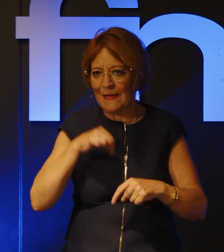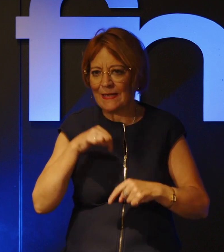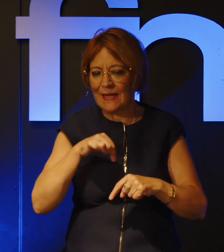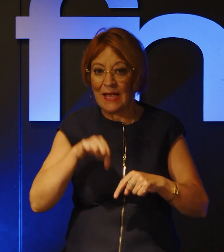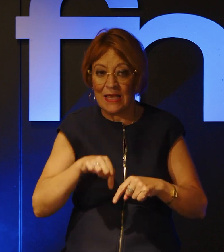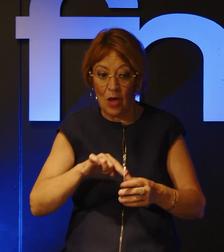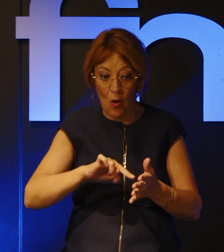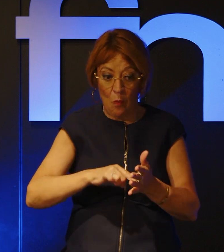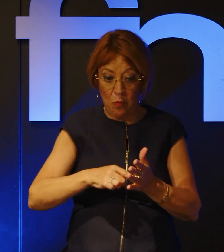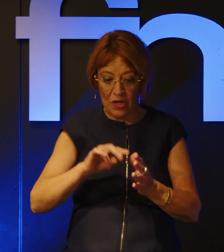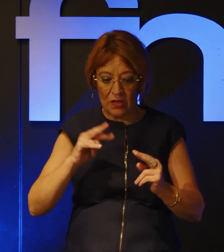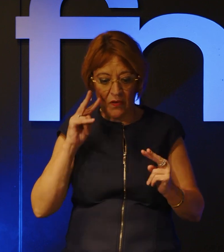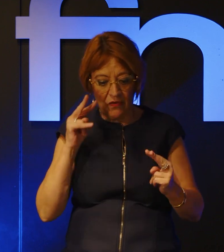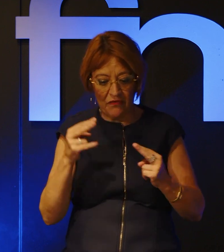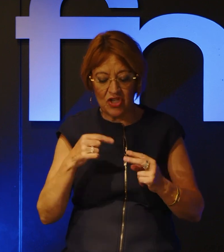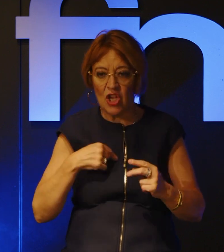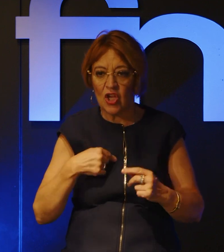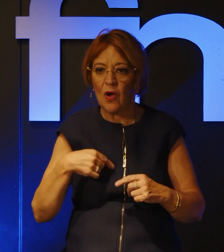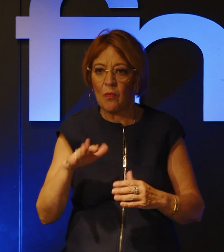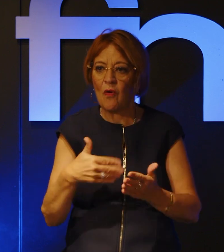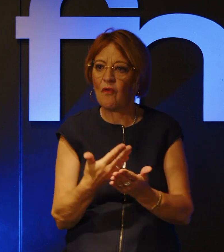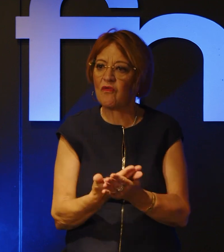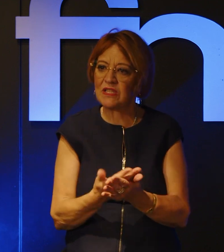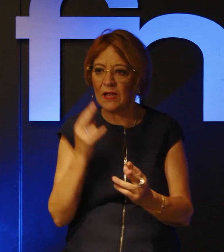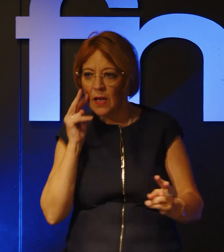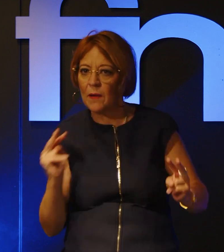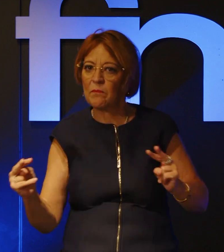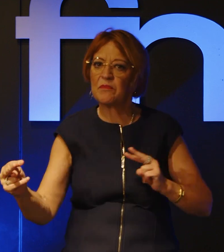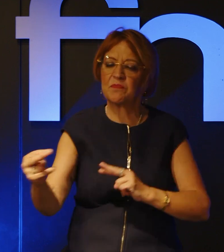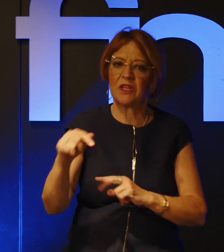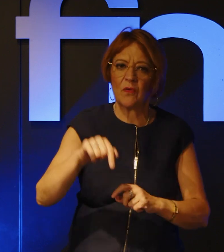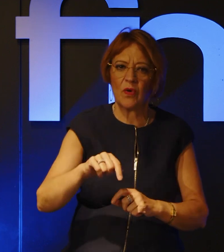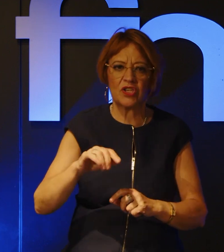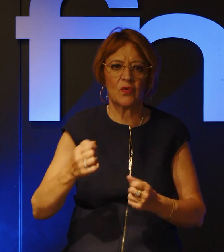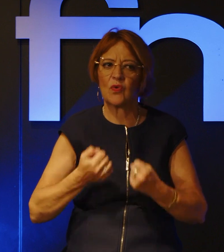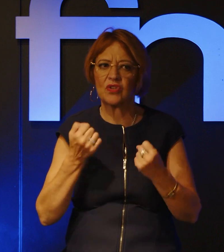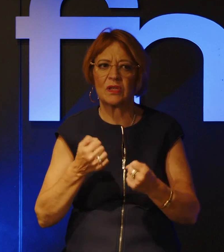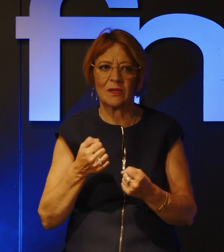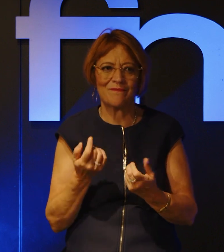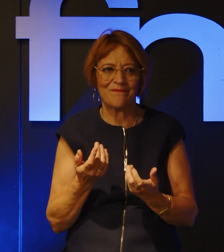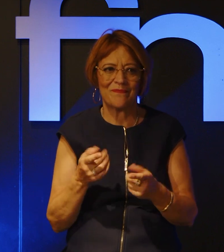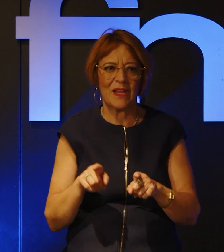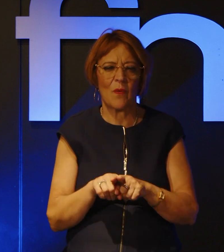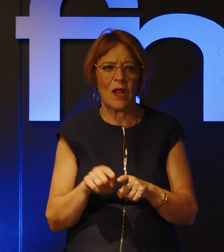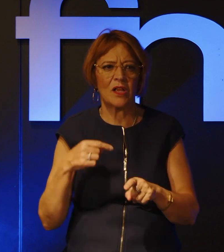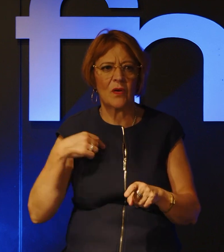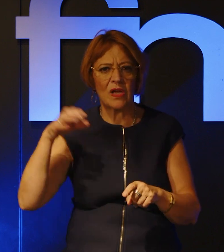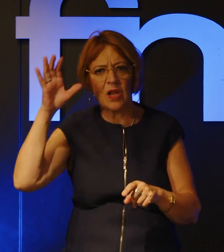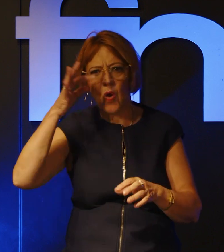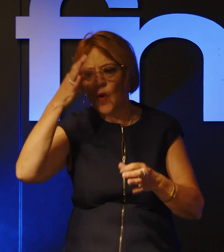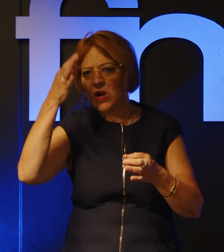a partir deste ponto de vista que eu vos vou oferecer esta perspectiva eu hoje em dia não Considero que seja intelectualmente